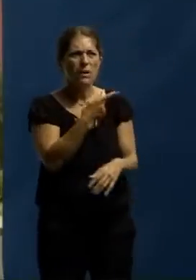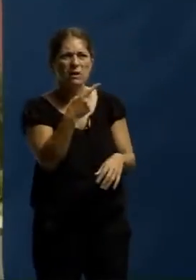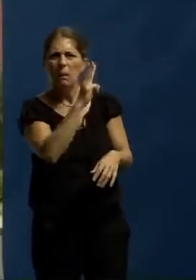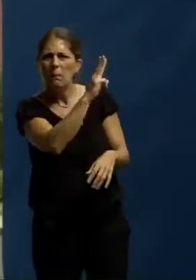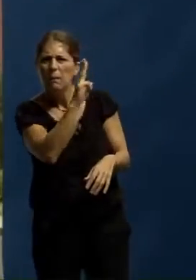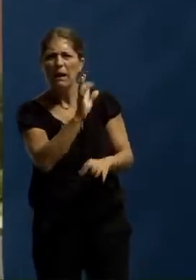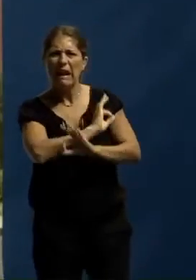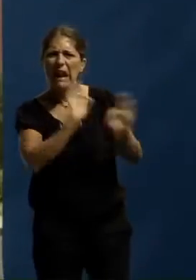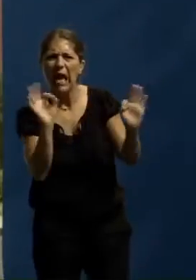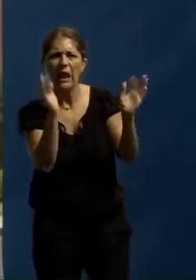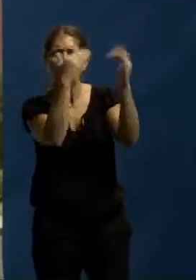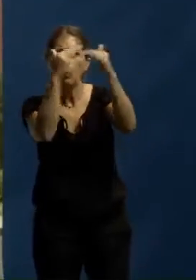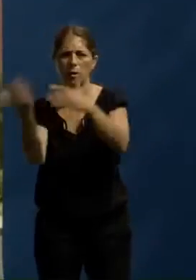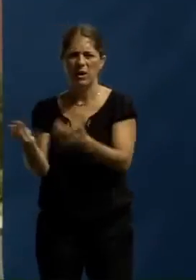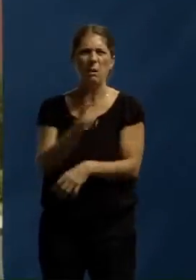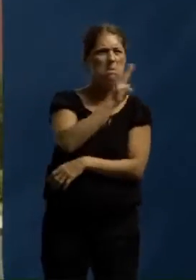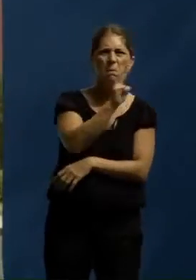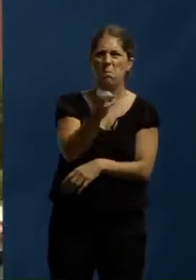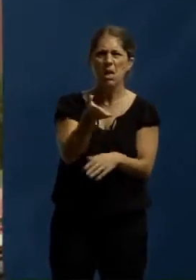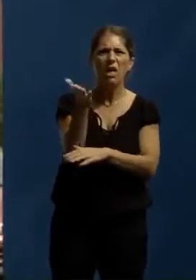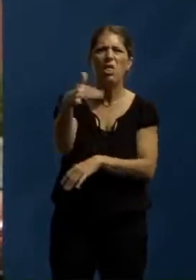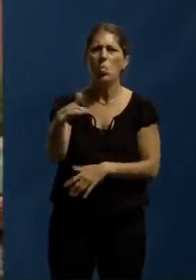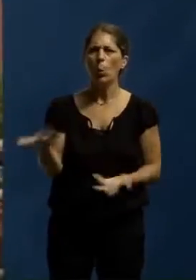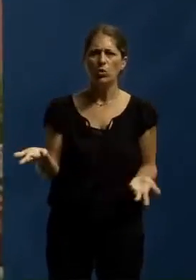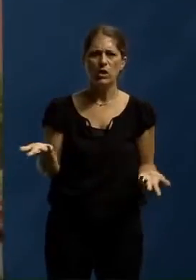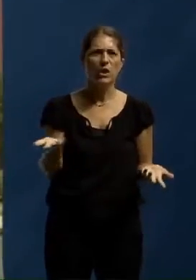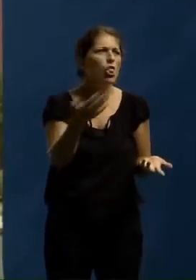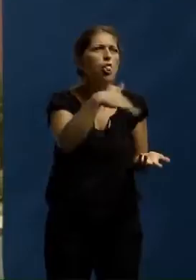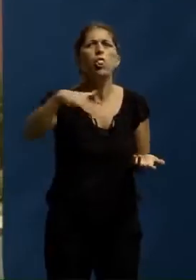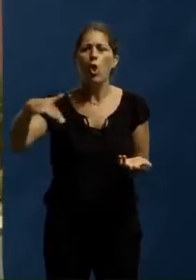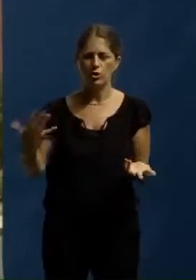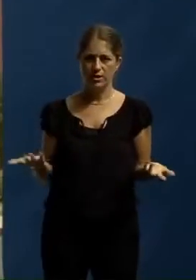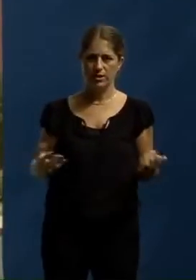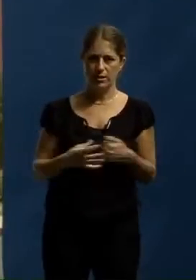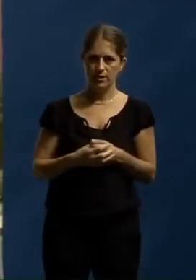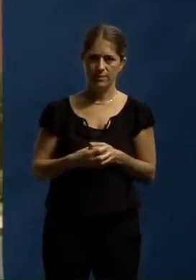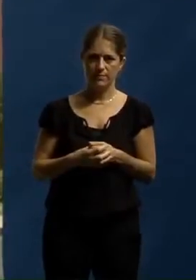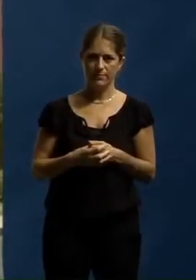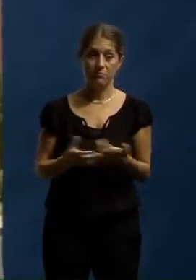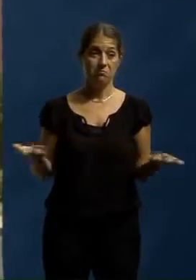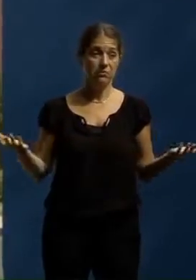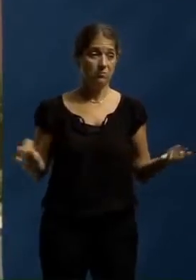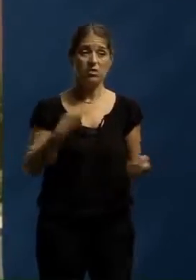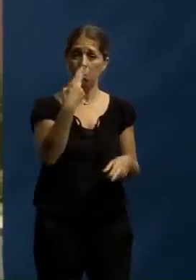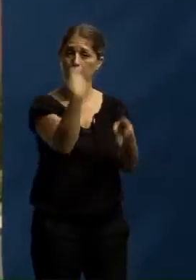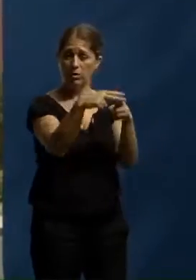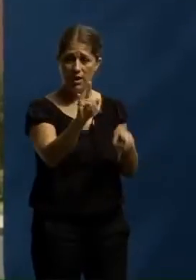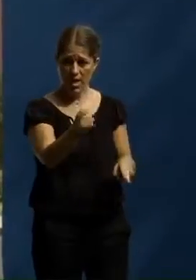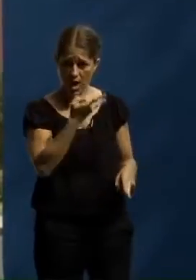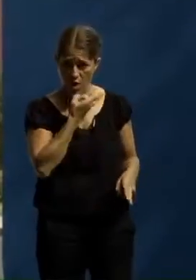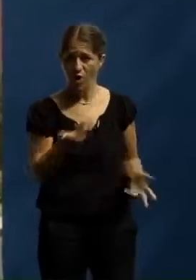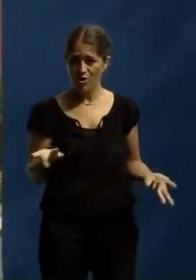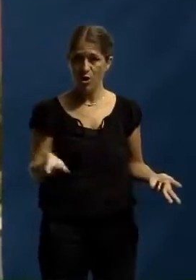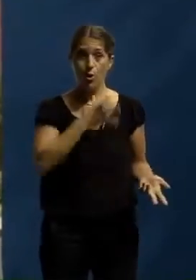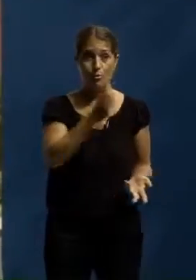para nada. Onde vai o PP? Onde vai? Onde vai? É un error político, efectivamente.